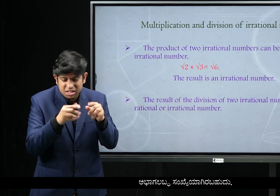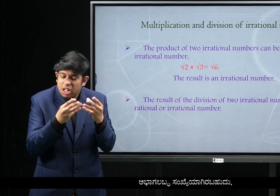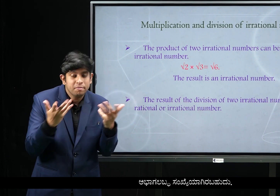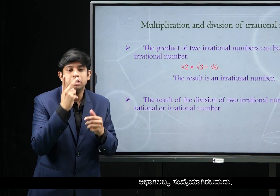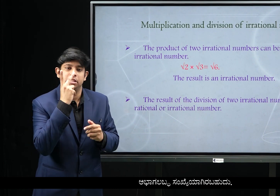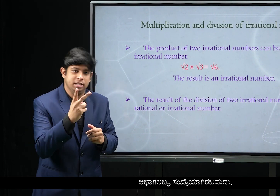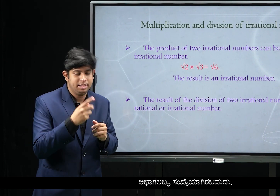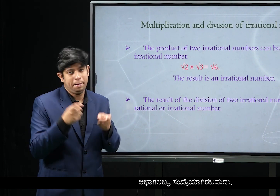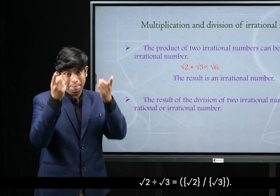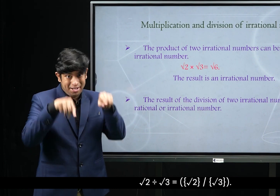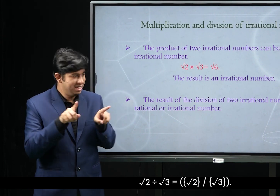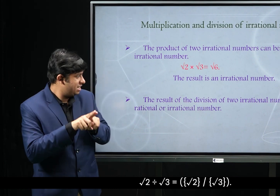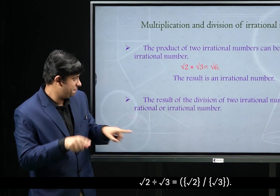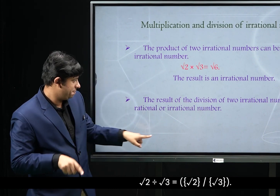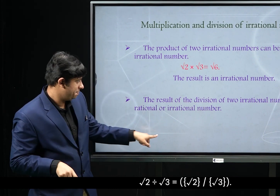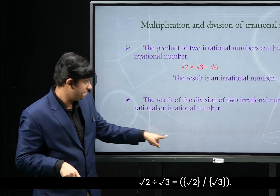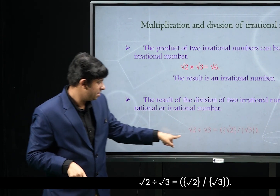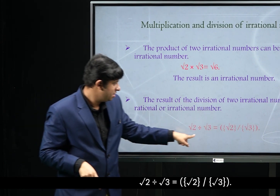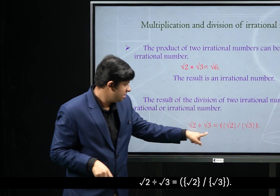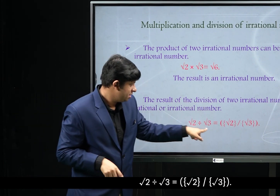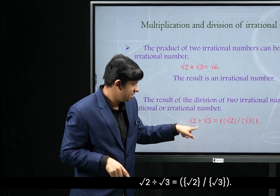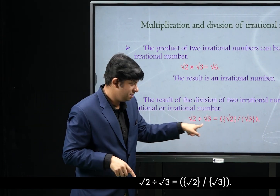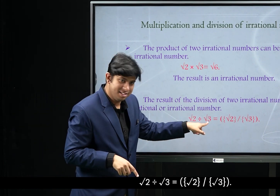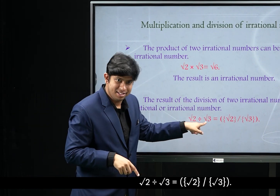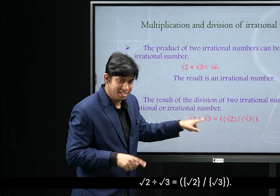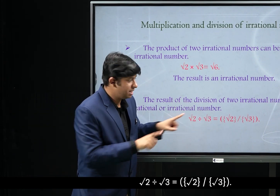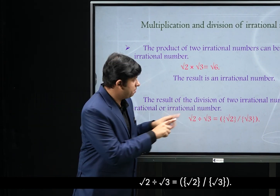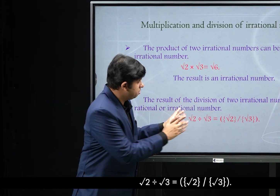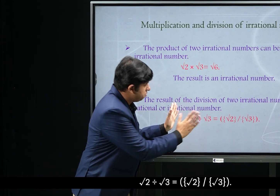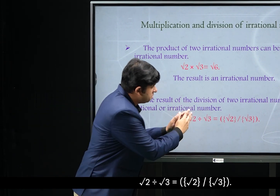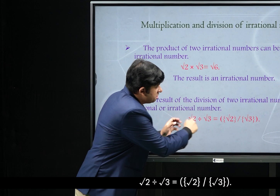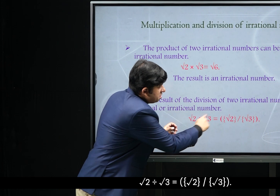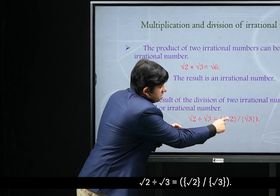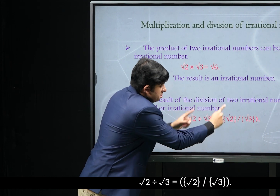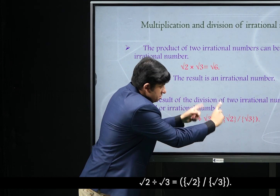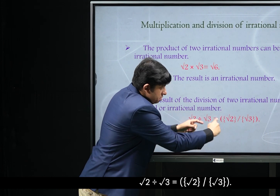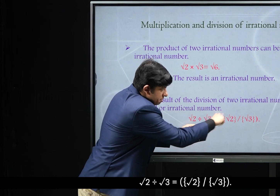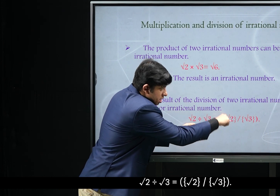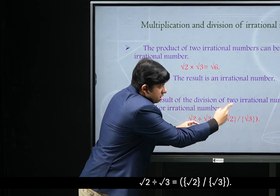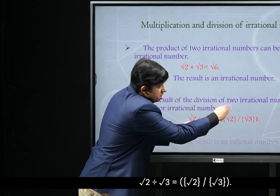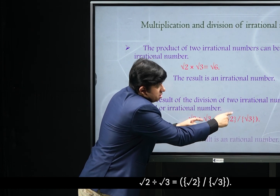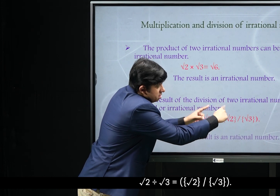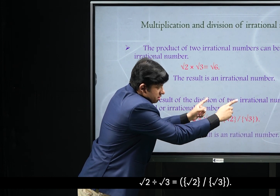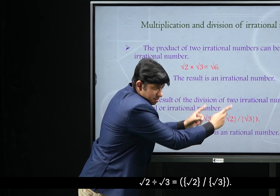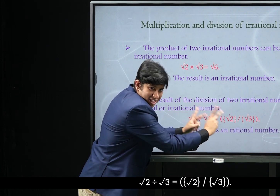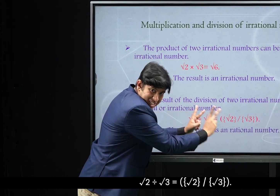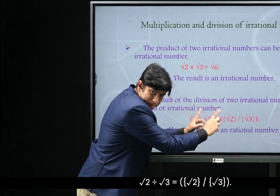ಸಂಖ್ಯೆಯಾಗಿರಬಹುದು. ವರ್ಗಮೂಲ 2 / ವರ್ಗಮೂಲ 3 ವರ್ಗಮೂಲ 2 /